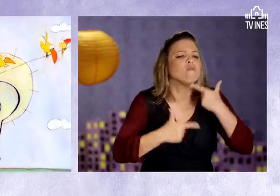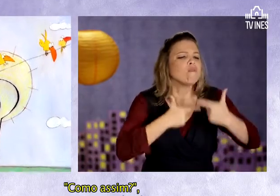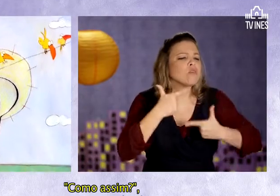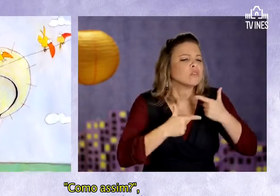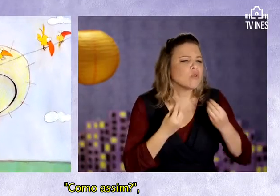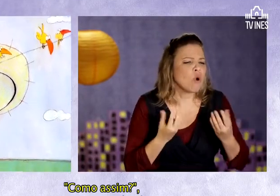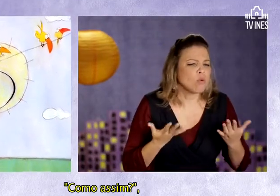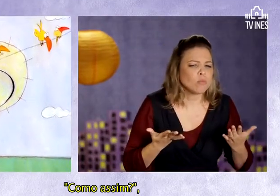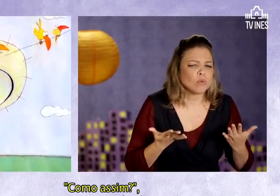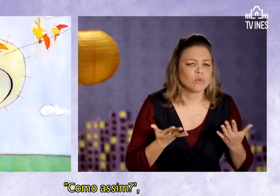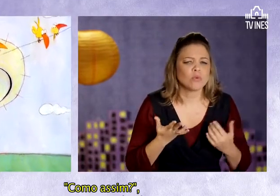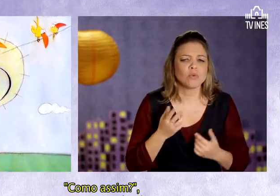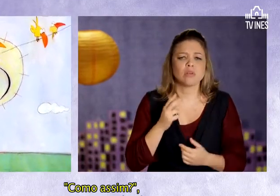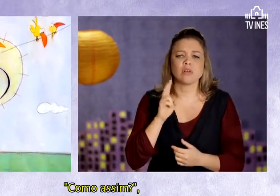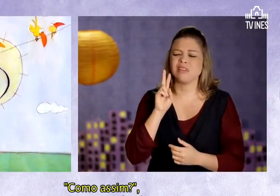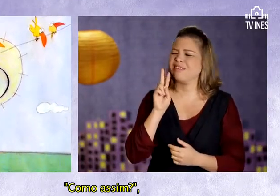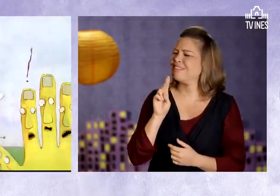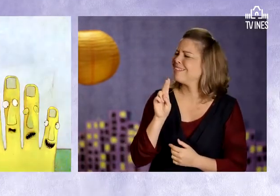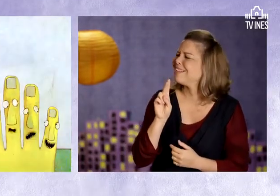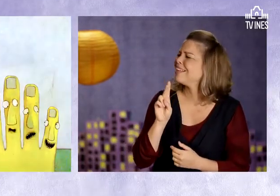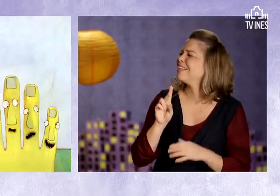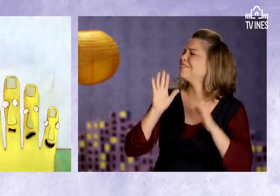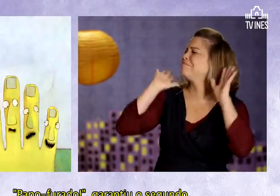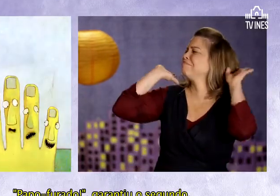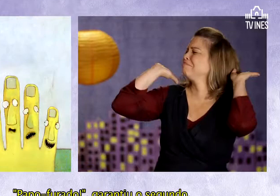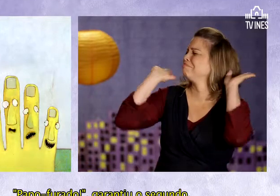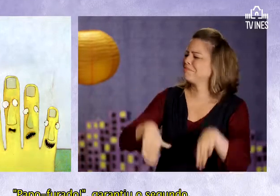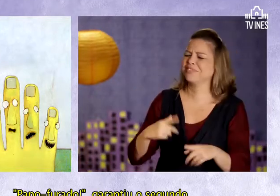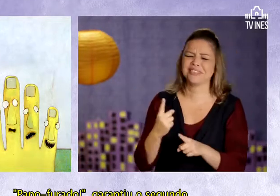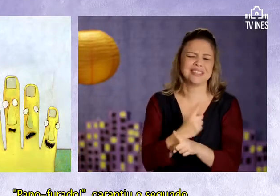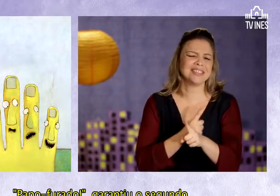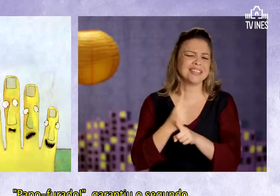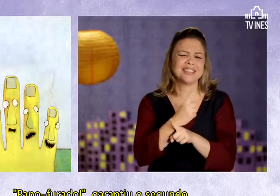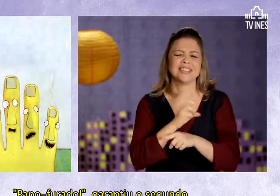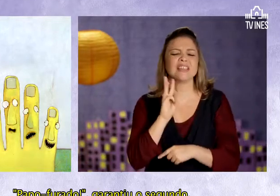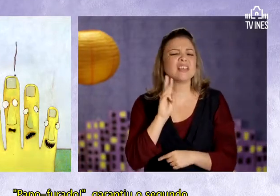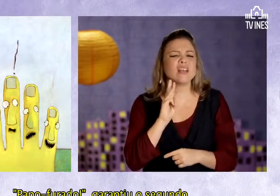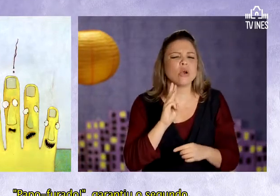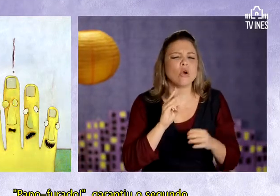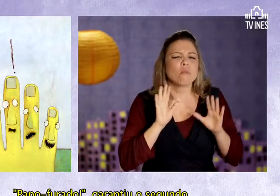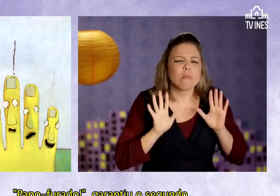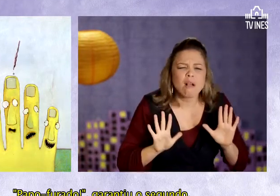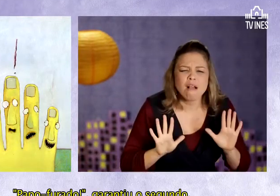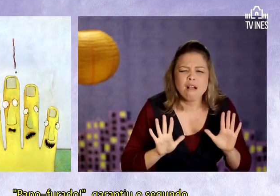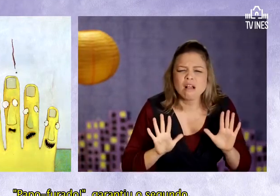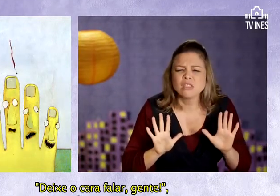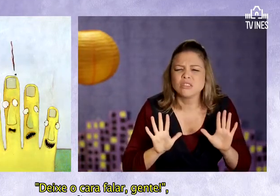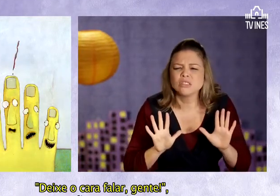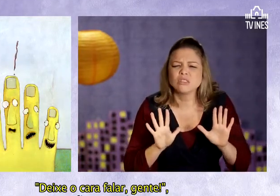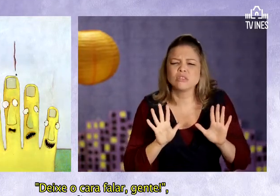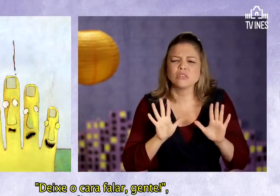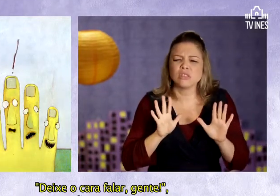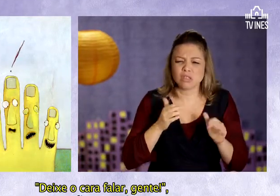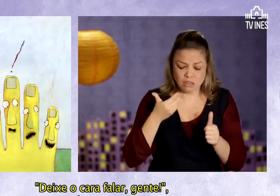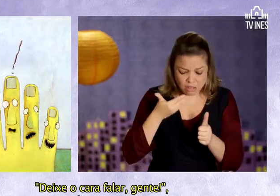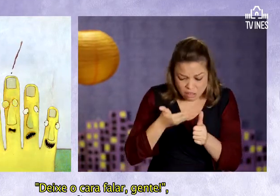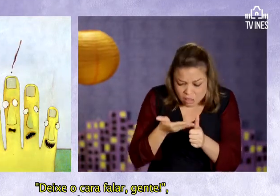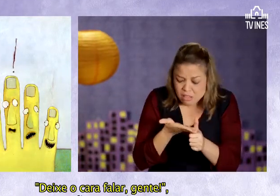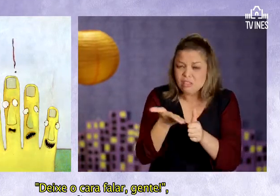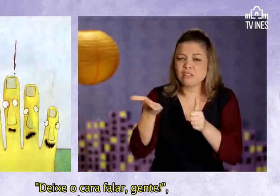Como assim? Perguntou o primeiro. Papo furado, garantiu o segundo. Deixa o cara falar,